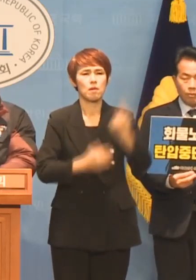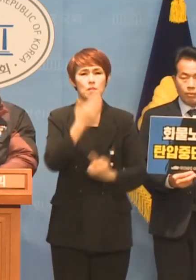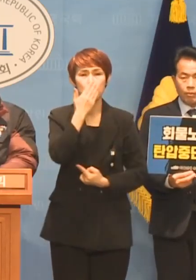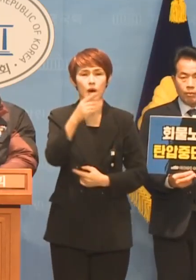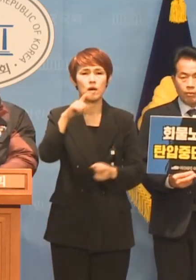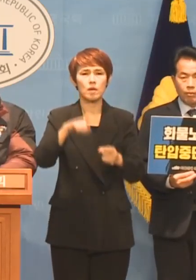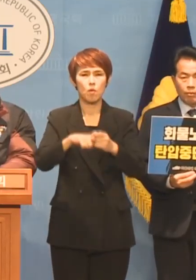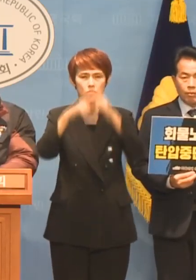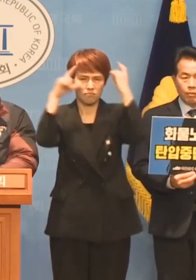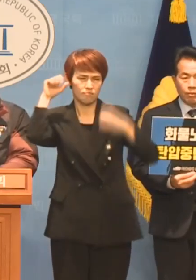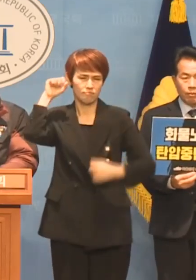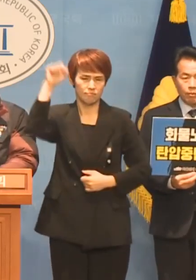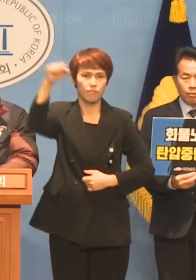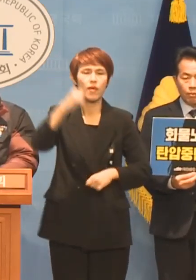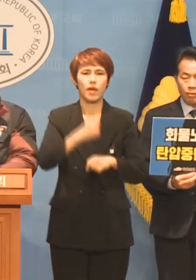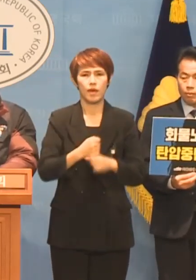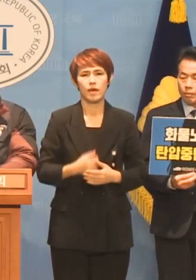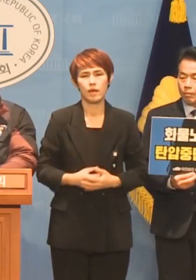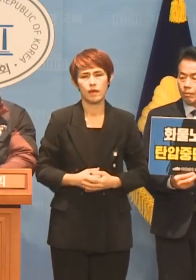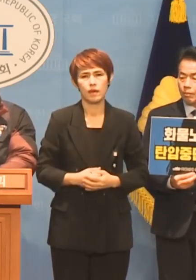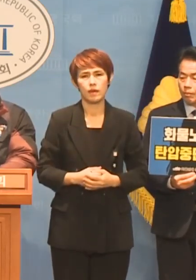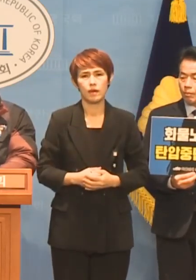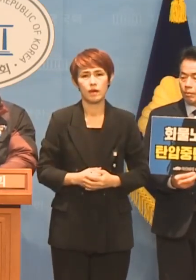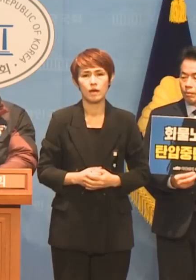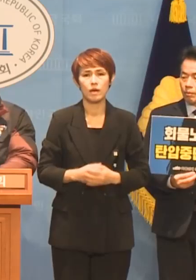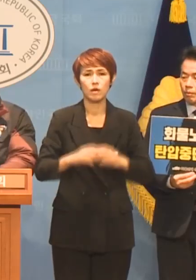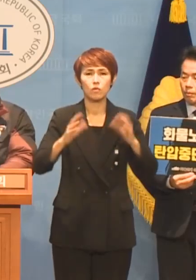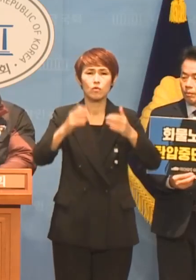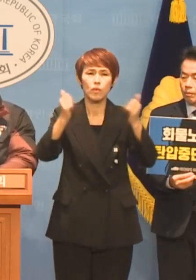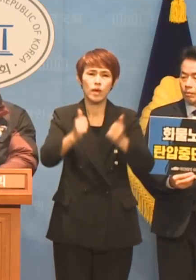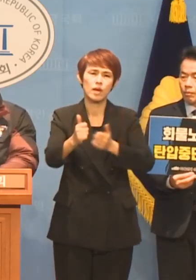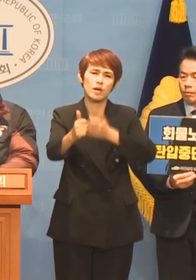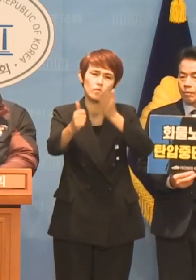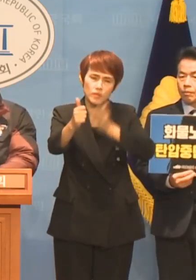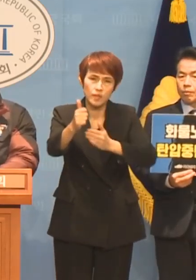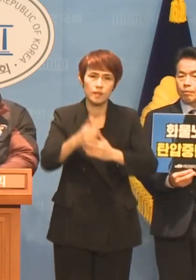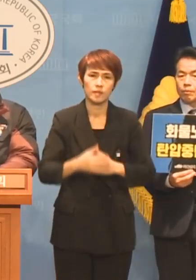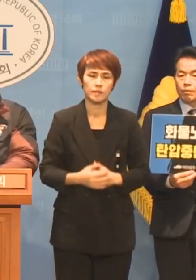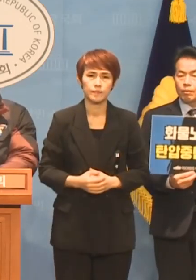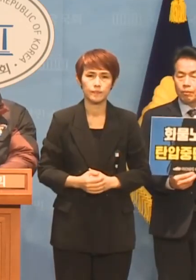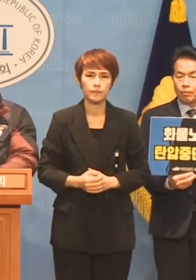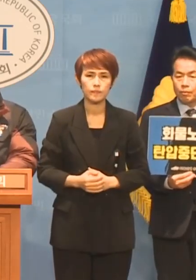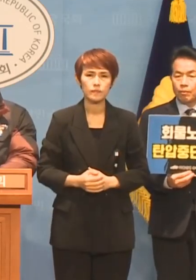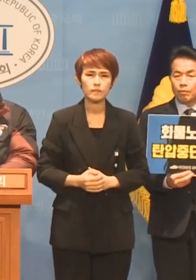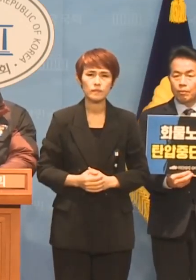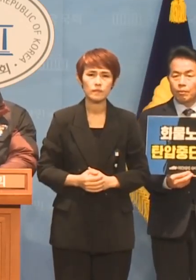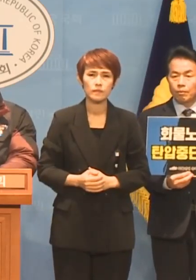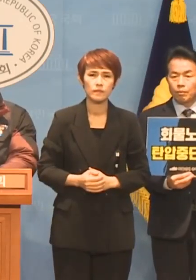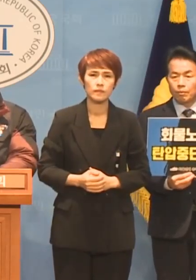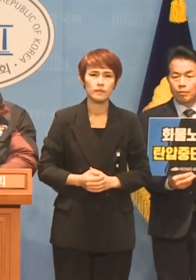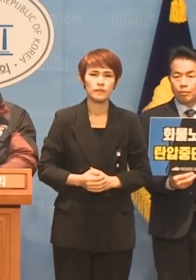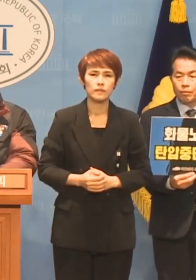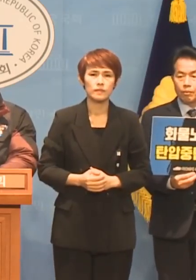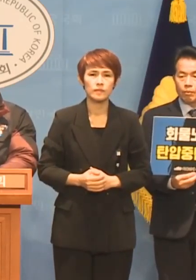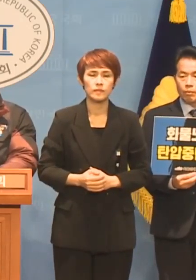투쟁을 전개하겠습니다. 마지막으로 국회에 부탁드리겠습니다. 빠르게 안전운임을